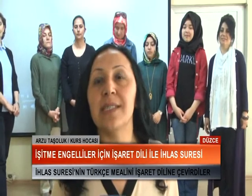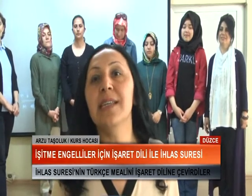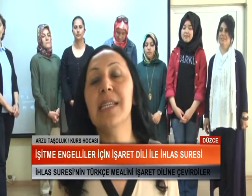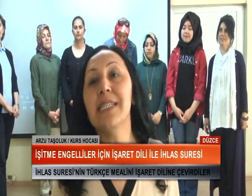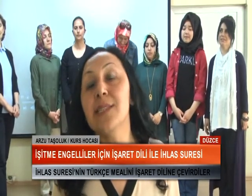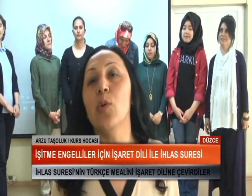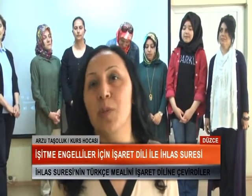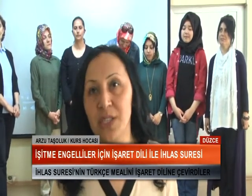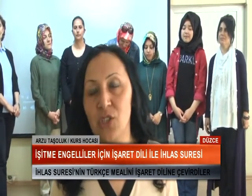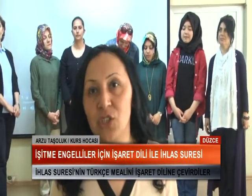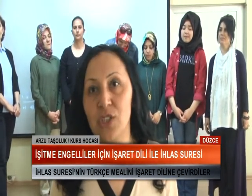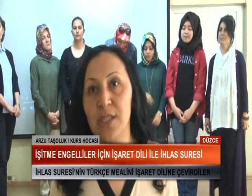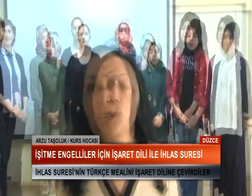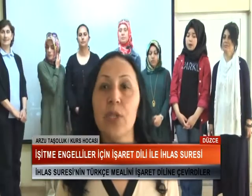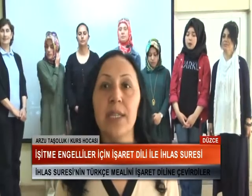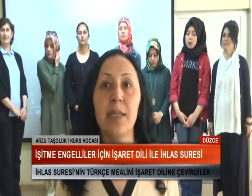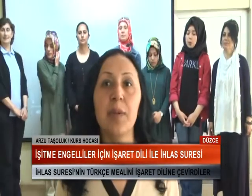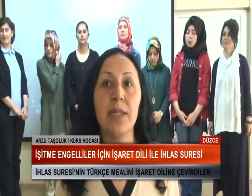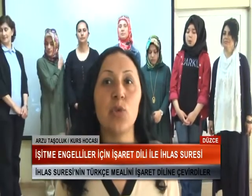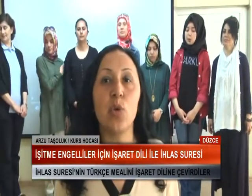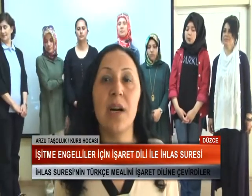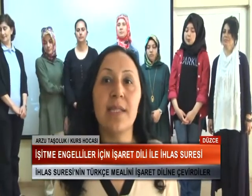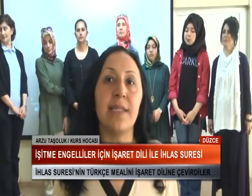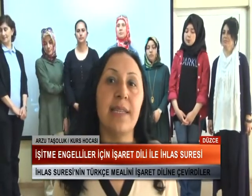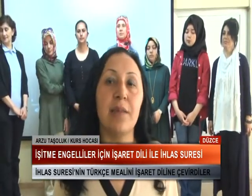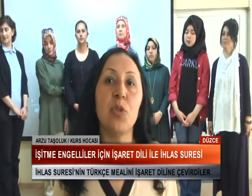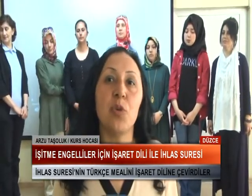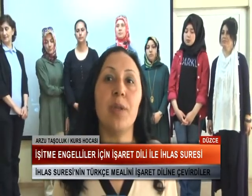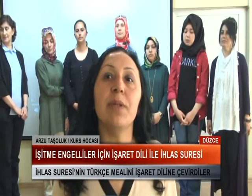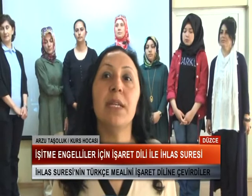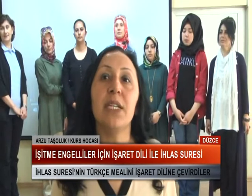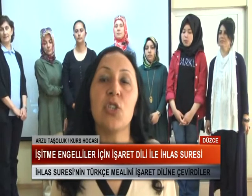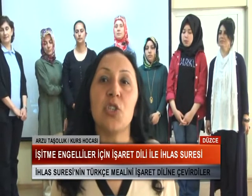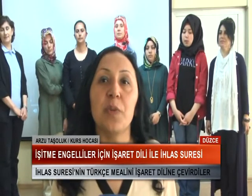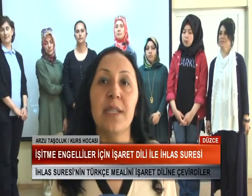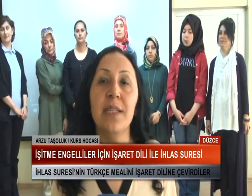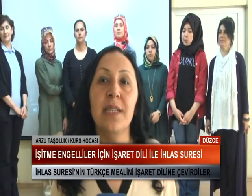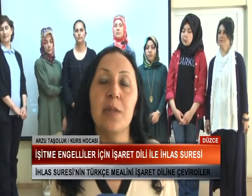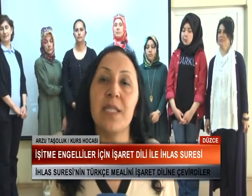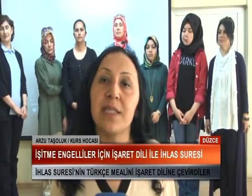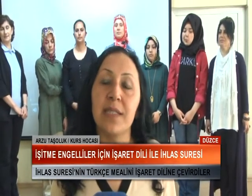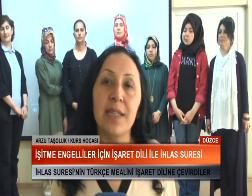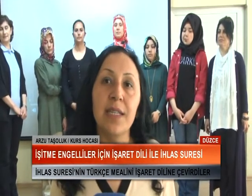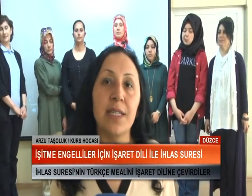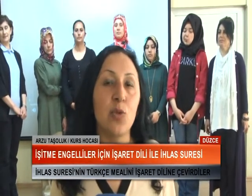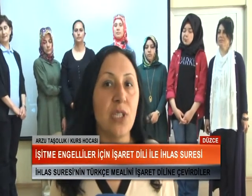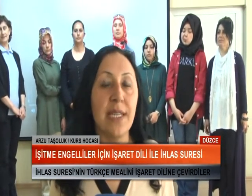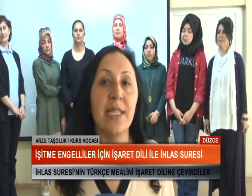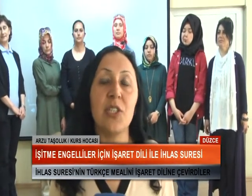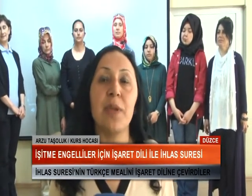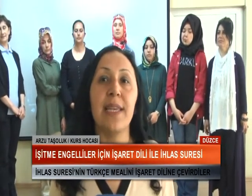açısından sesi olmaya çalıştık. Türkiye'de belki de çok az denenmiş böyle bir çalışmayı Ramazan ayında